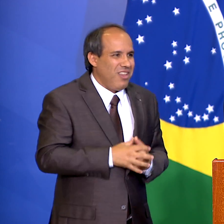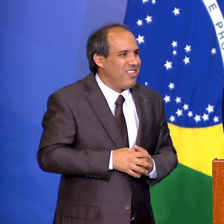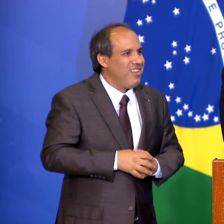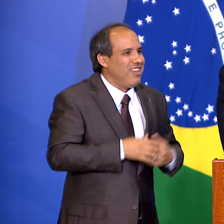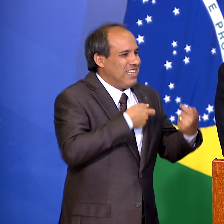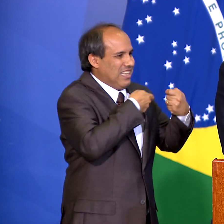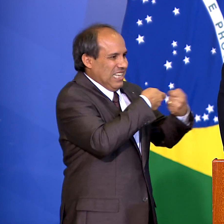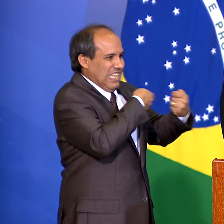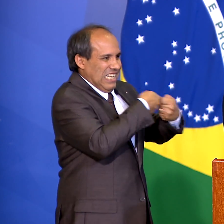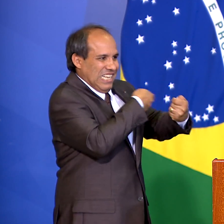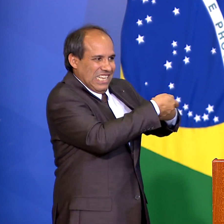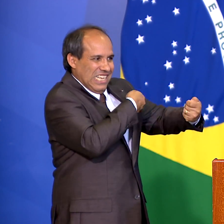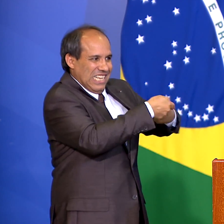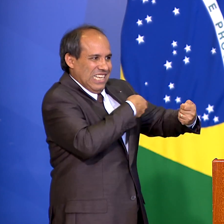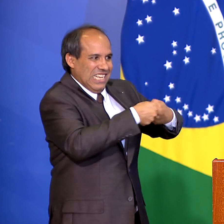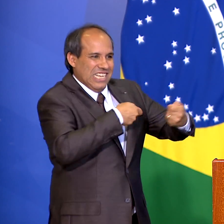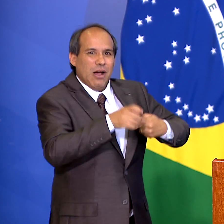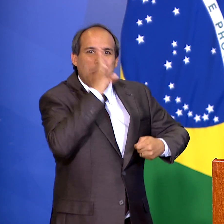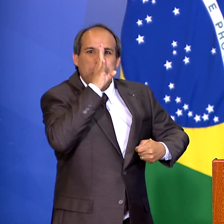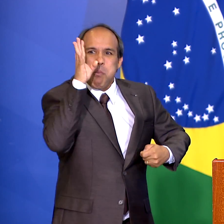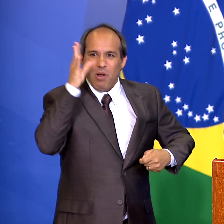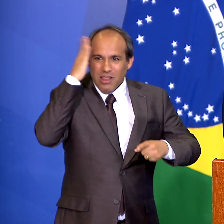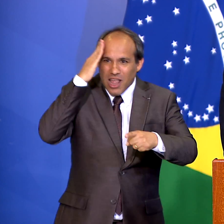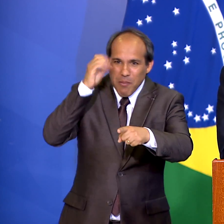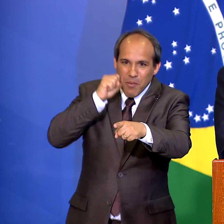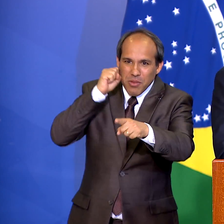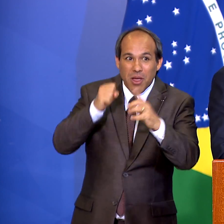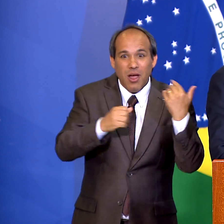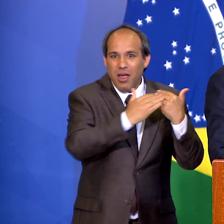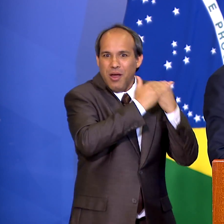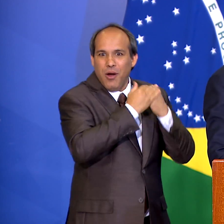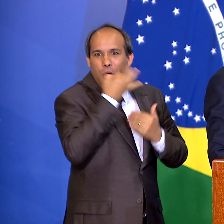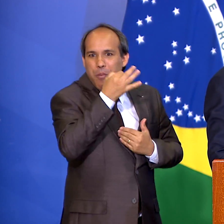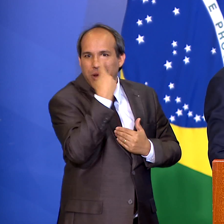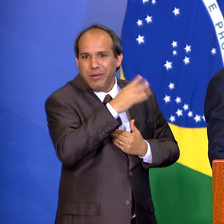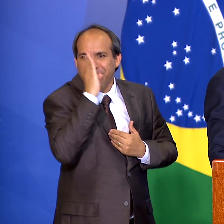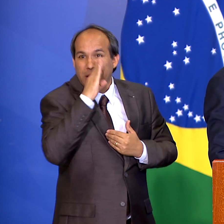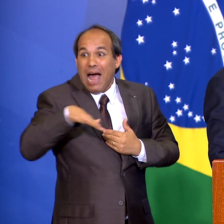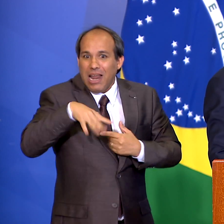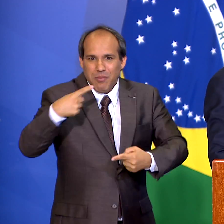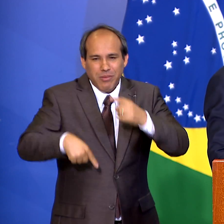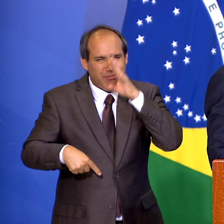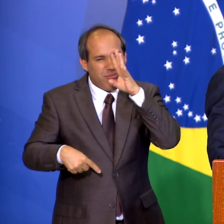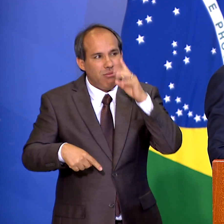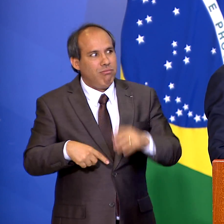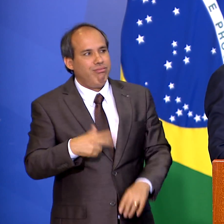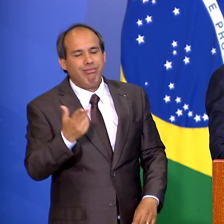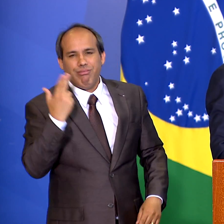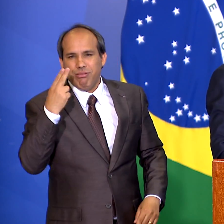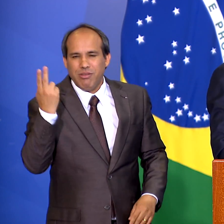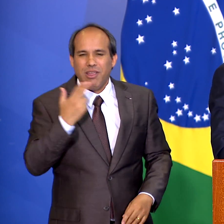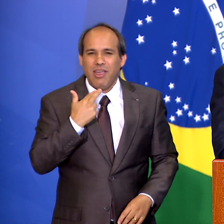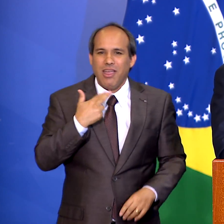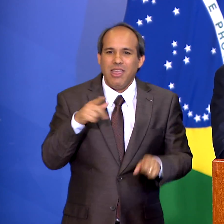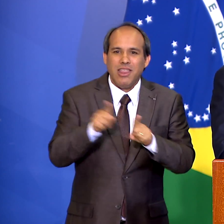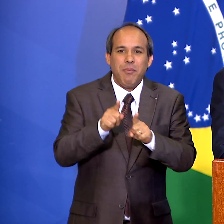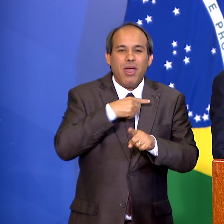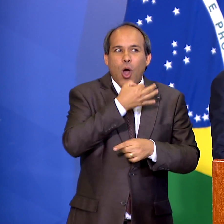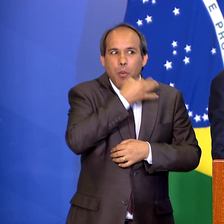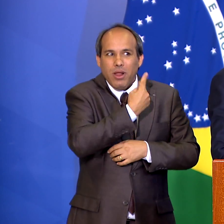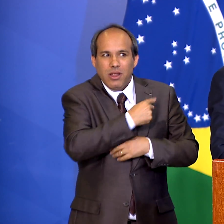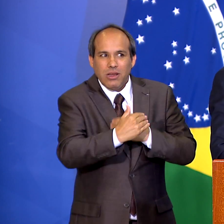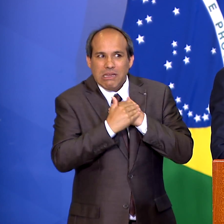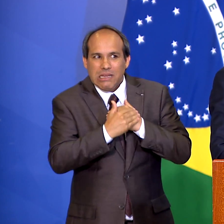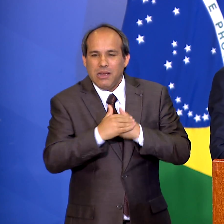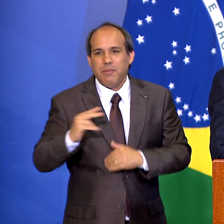área. Ele dá cada piruada, senador, que você cai para trás. Tá? Se bem que as piruadas que eu dou para ele é escondidinho.